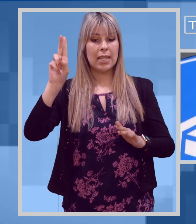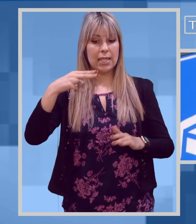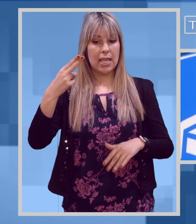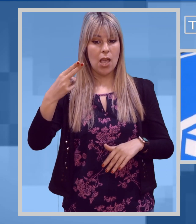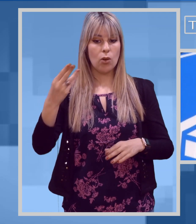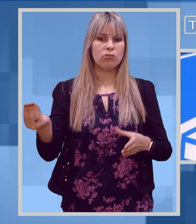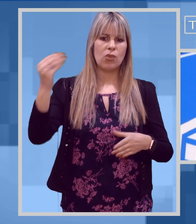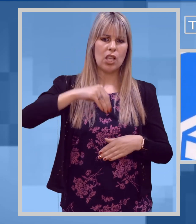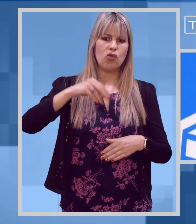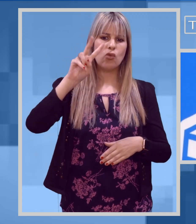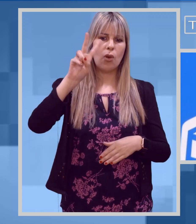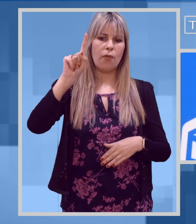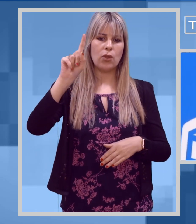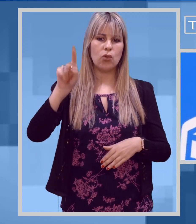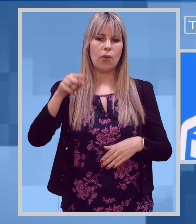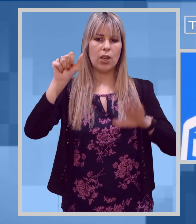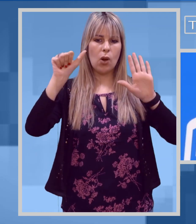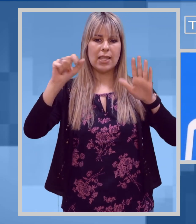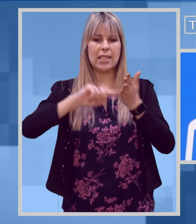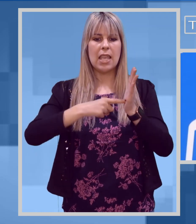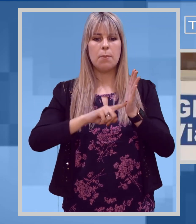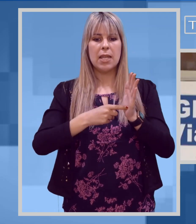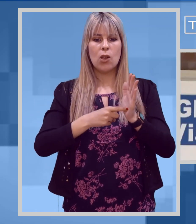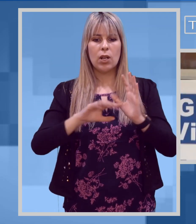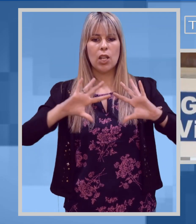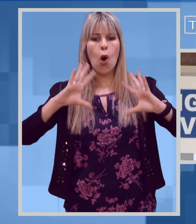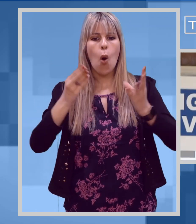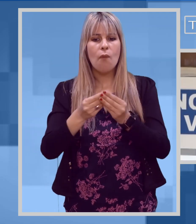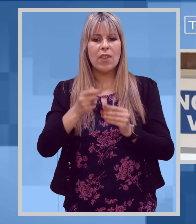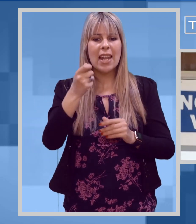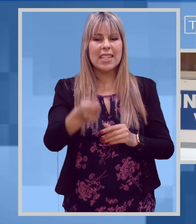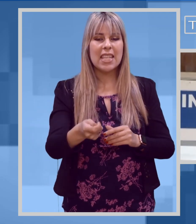21,6 milioni di cofinanziamento regionale.